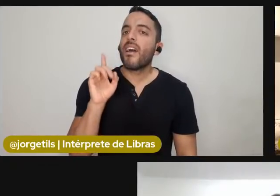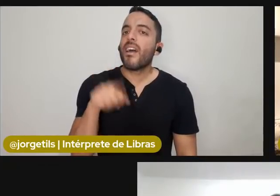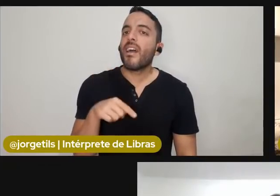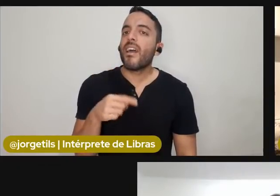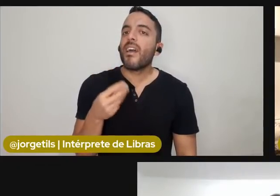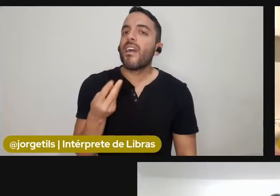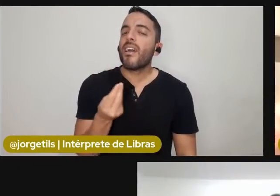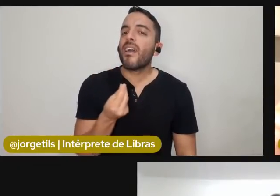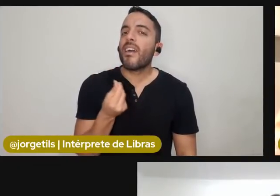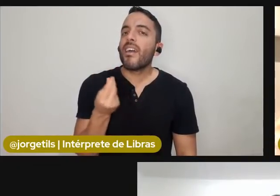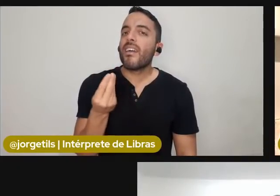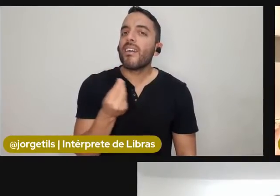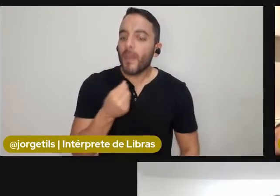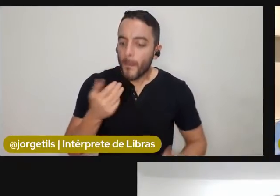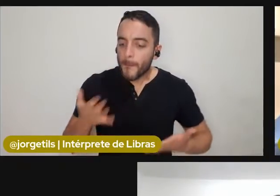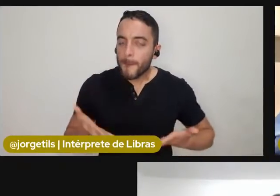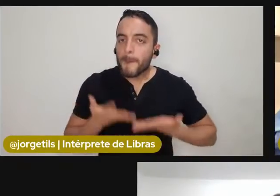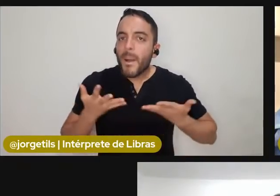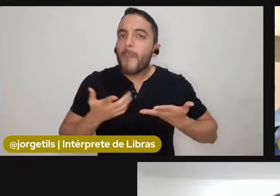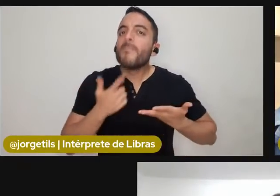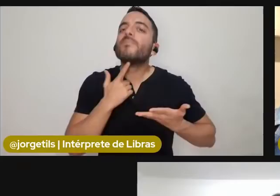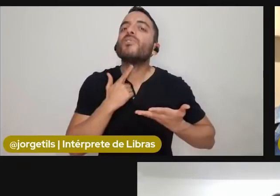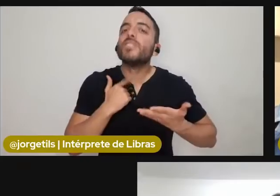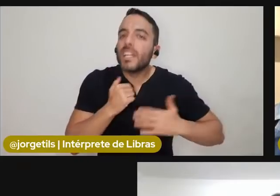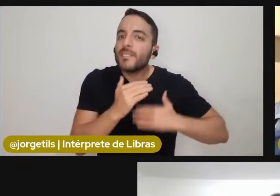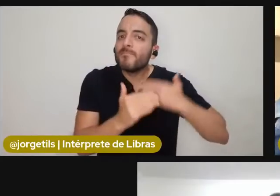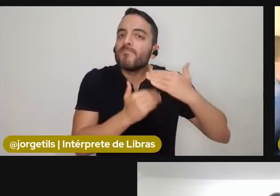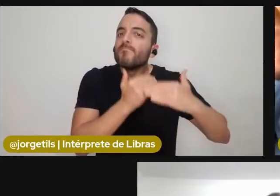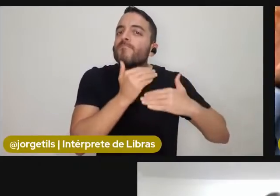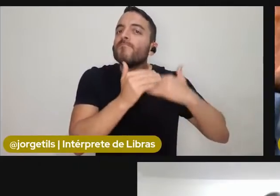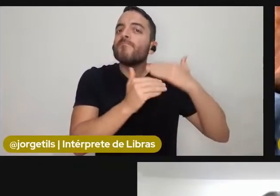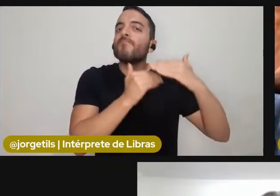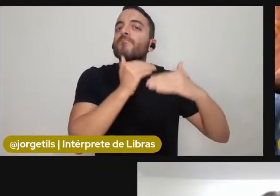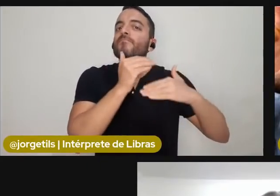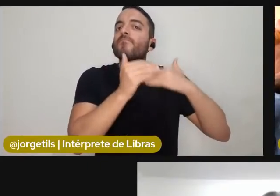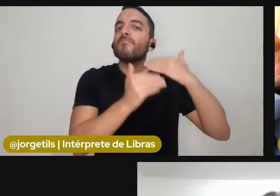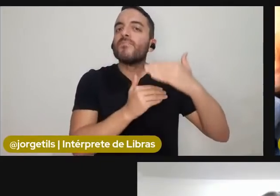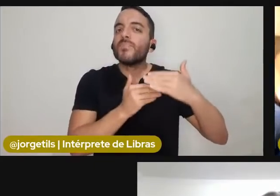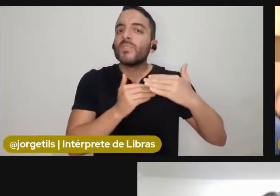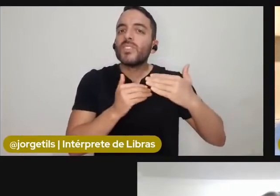esse impulso de progredir, esse impulso de se jogar